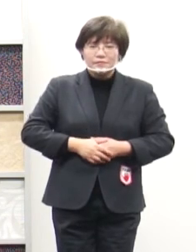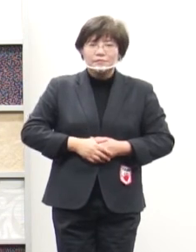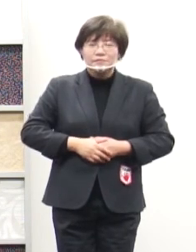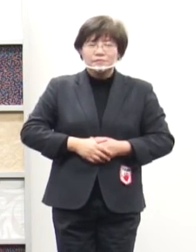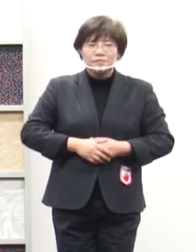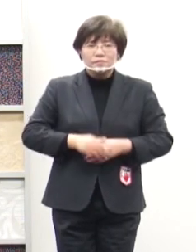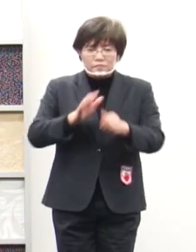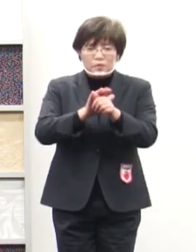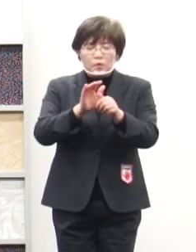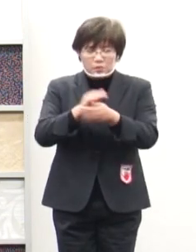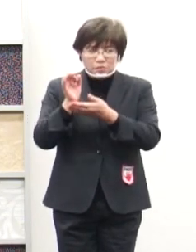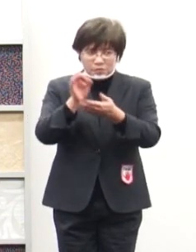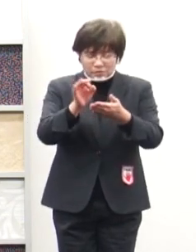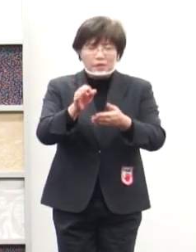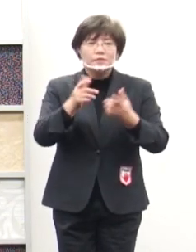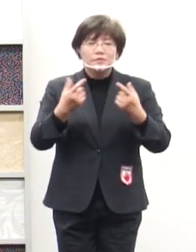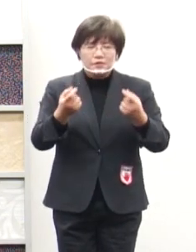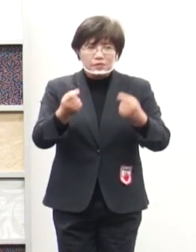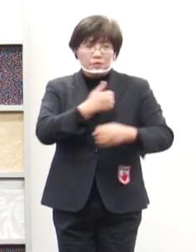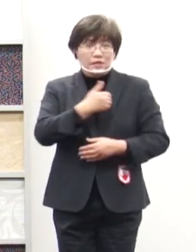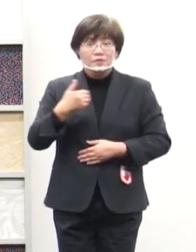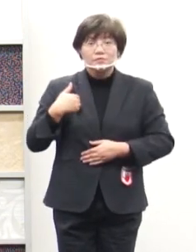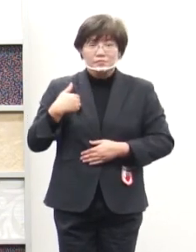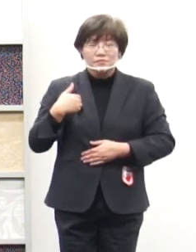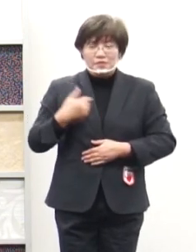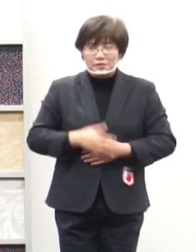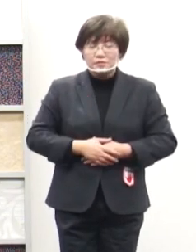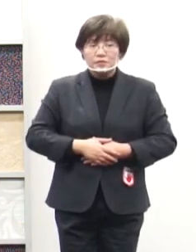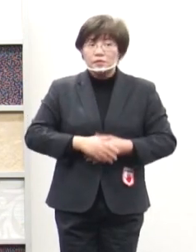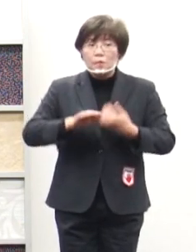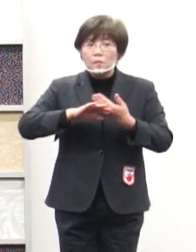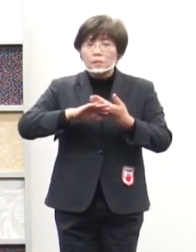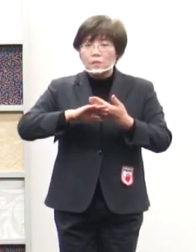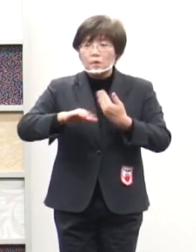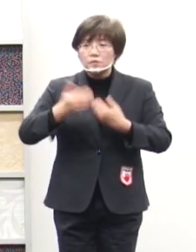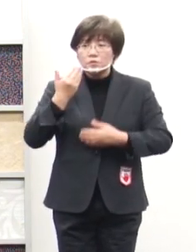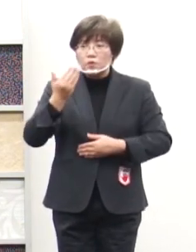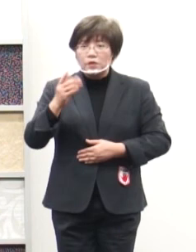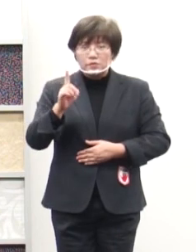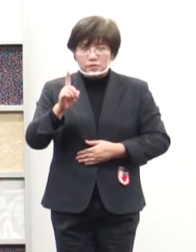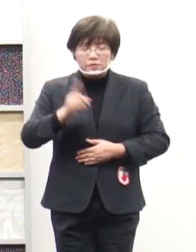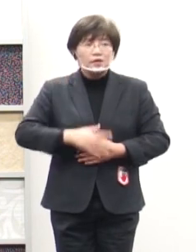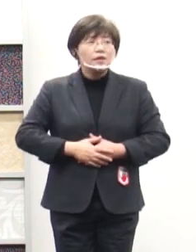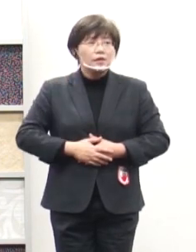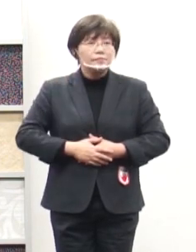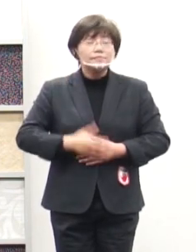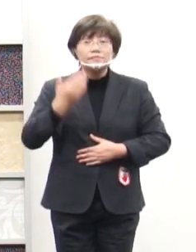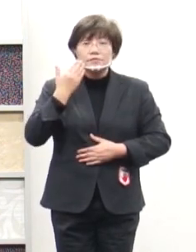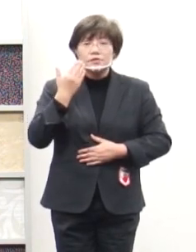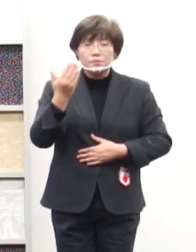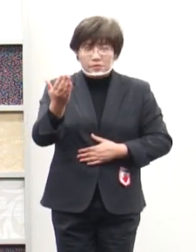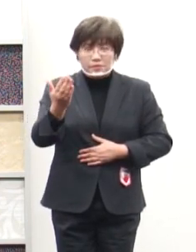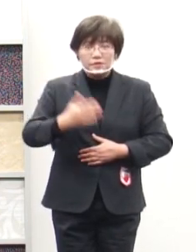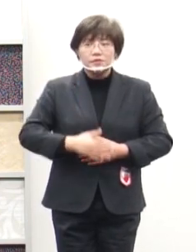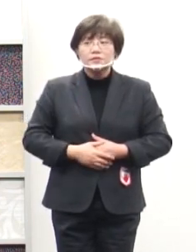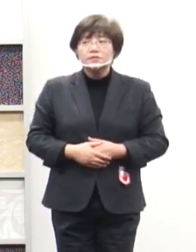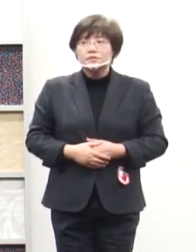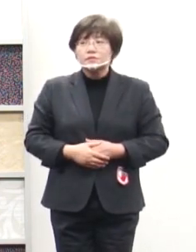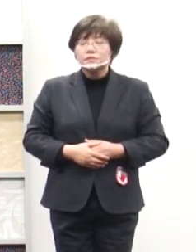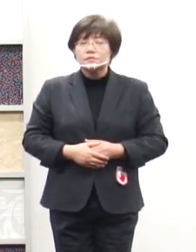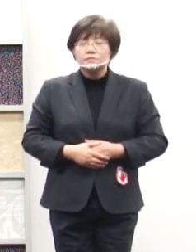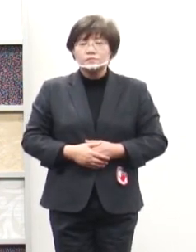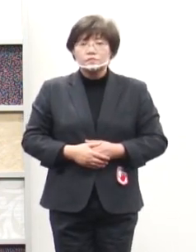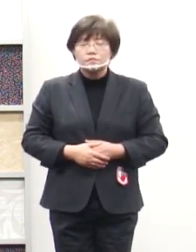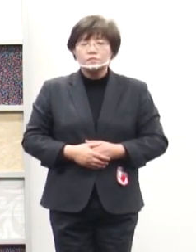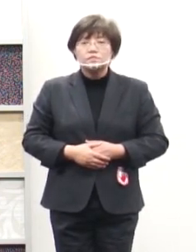はい、 他にいかがでしょうか。はい、でした。 すみません、YBS の横内です。 はい、 移